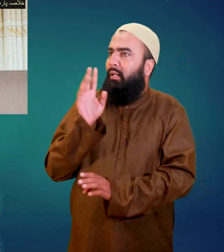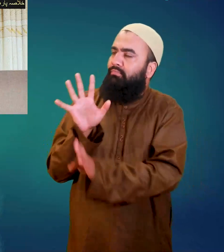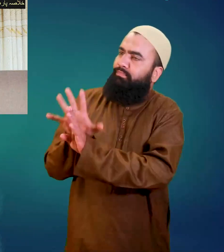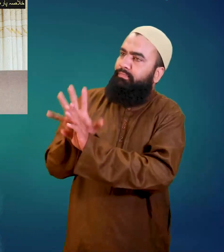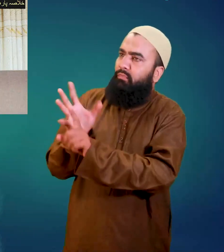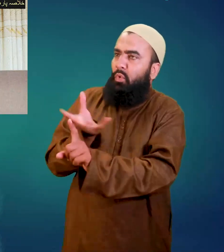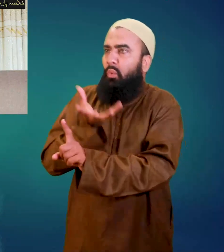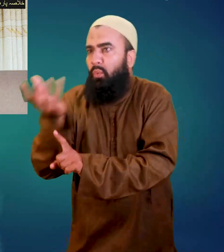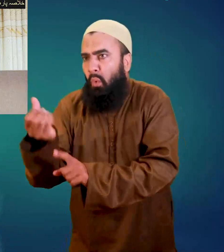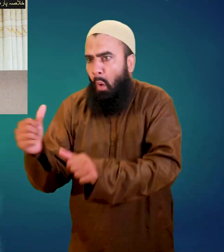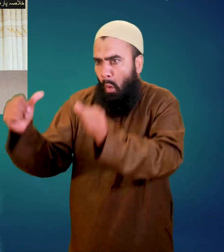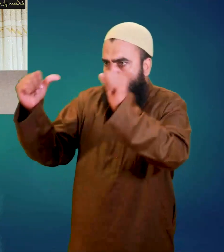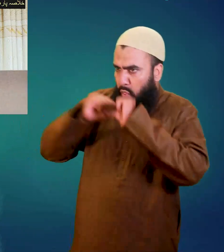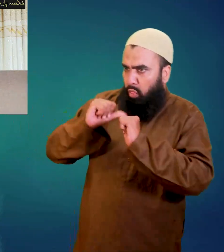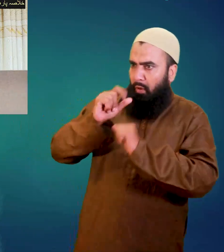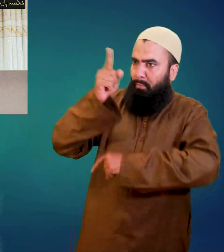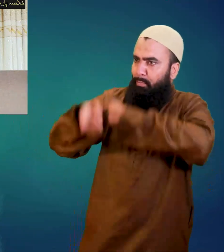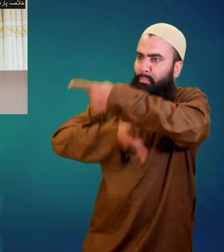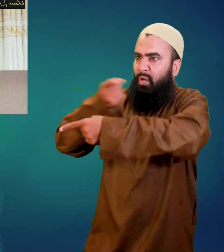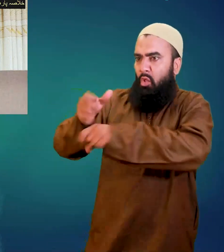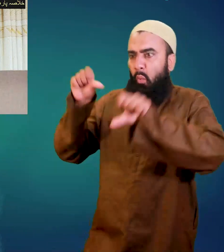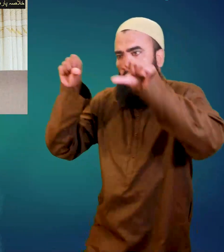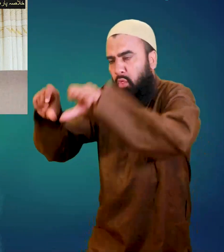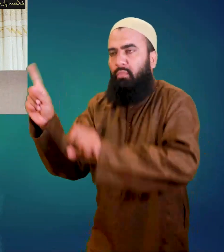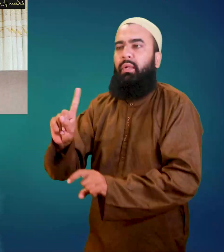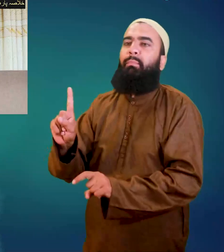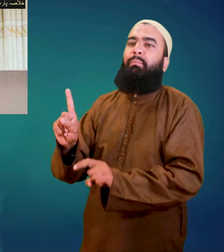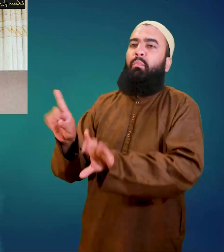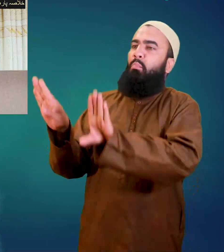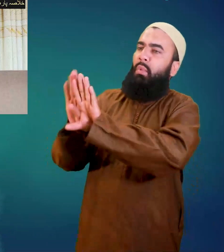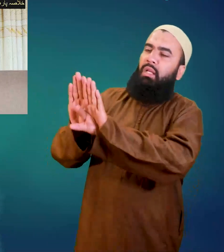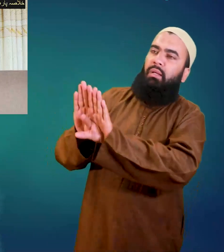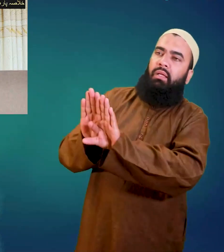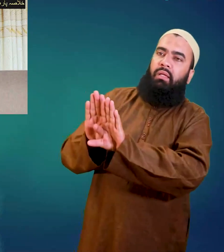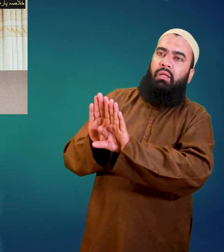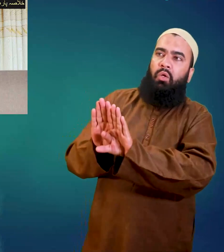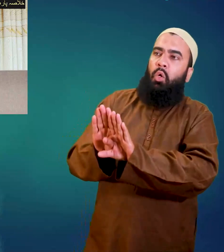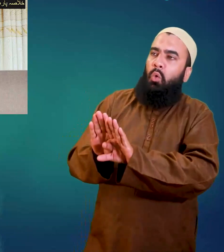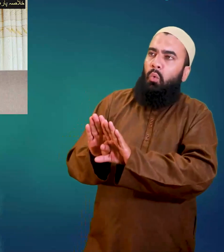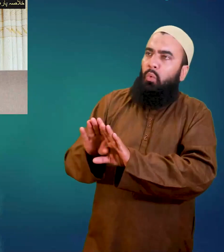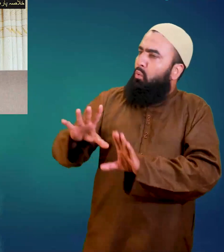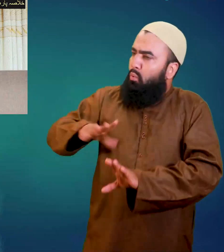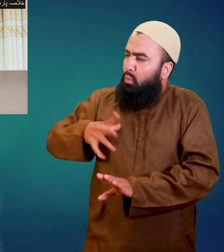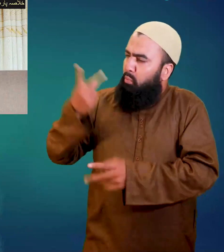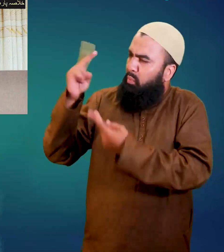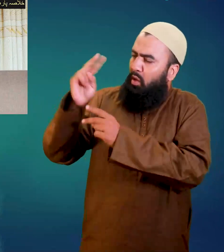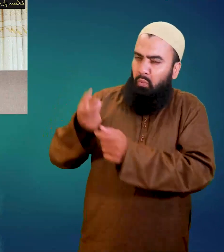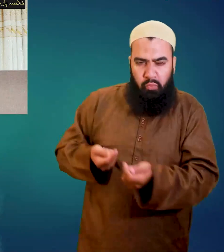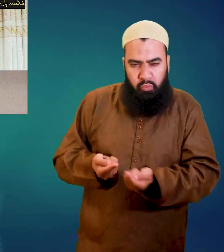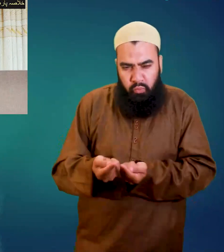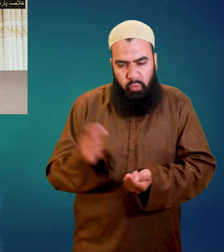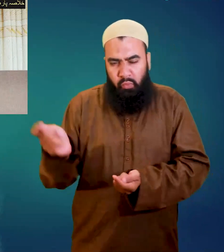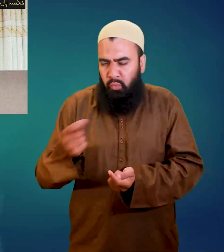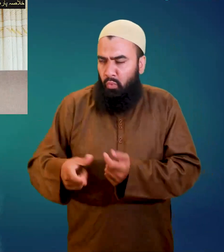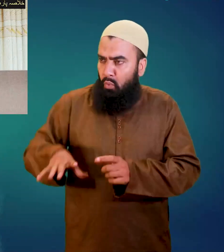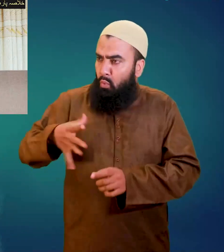تمہارا برا چاہے تم اس کے لیے اچھا کرو، جو تم سے سخت کلام کرے تم اس سے نرم کلام